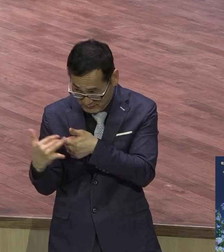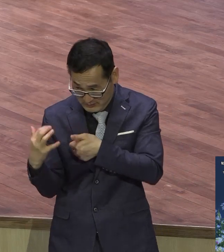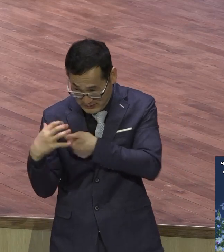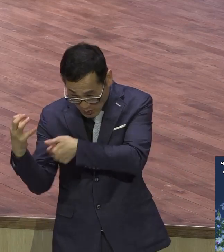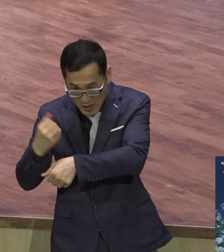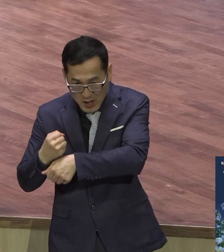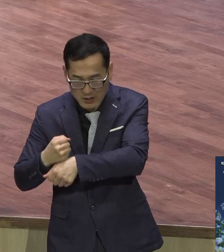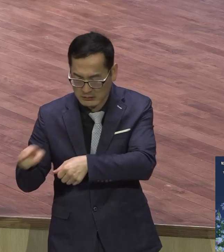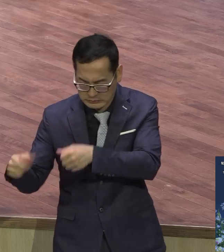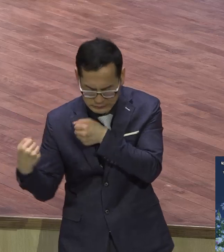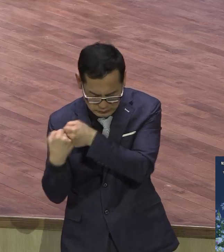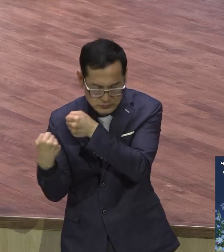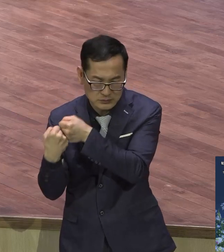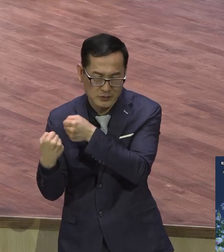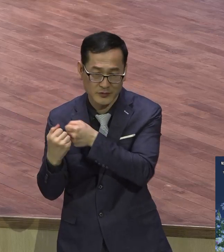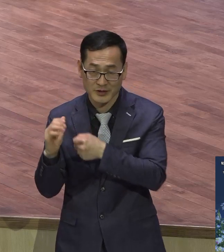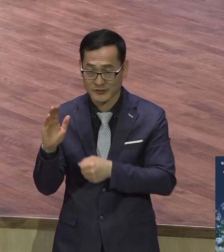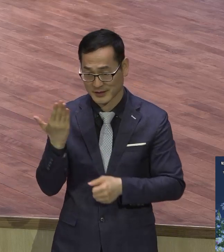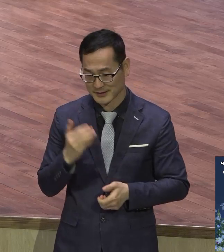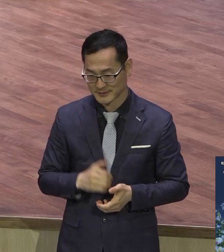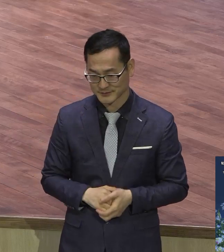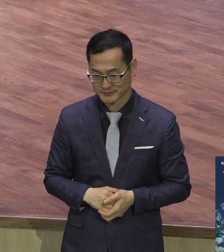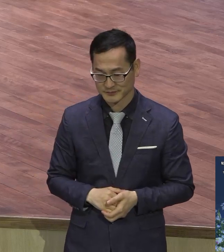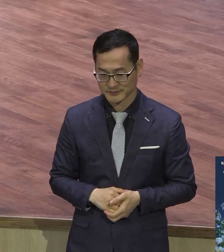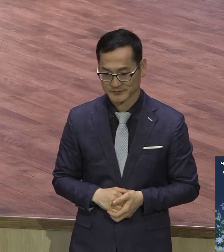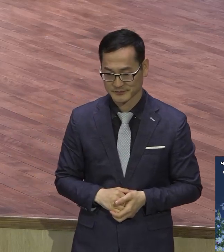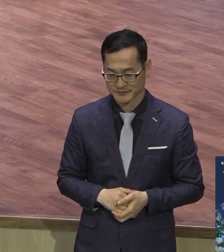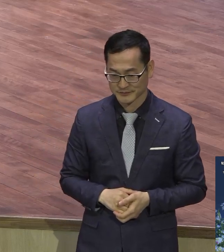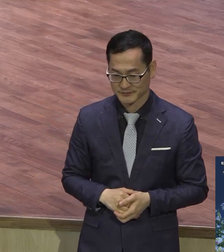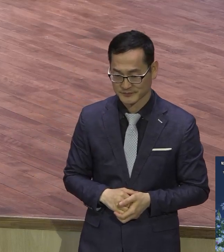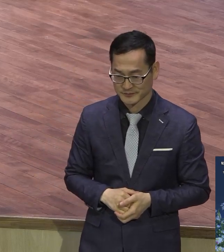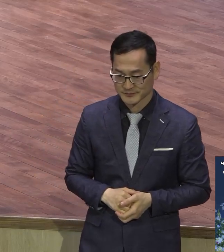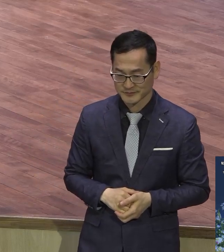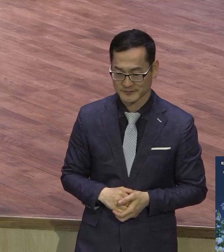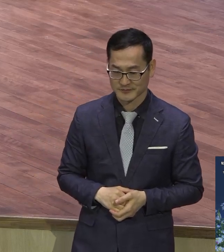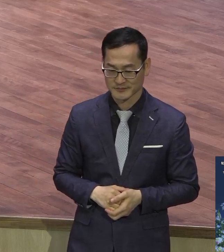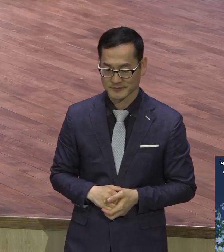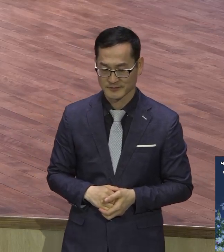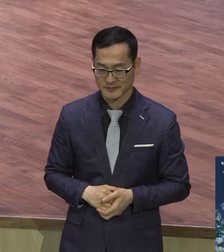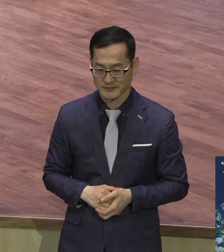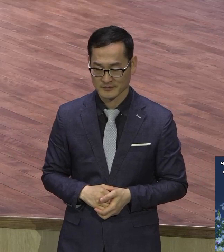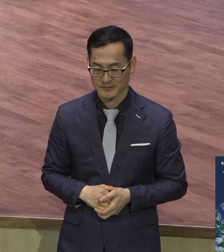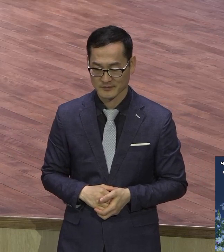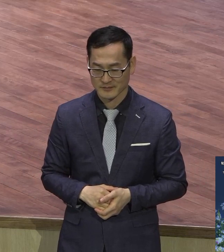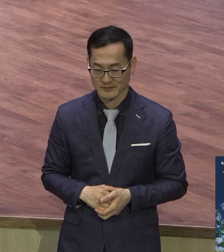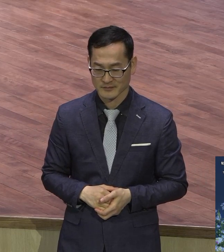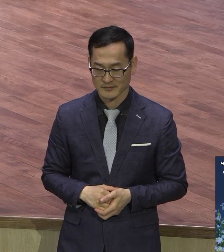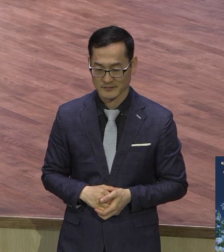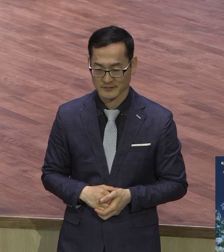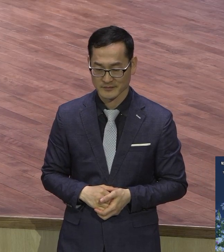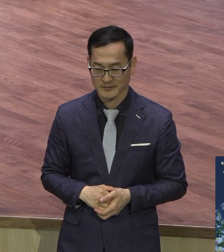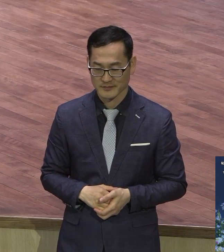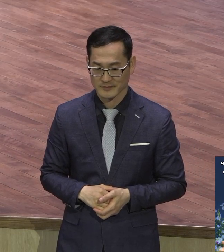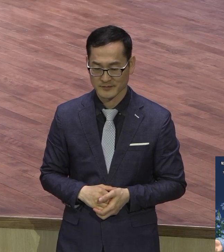서론 가지고 육신적인 싸움을 싸우면 사단 전략에 다 당하게 돼 있어요.